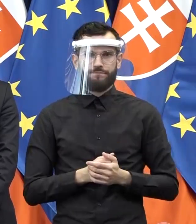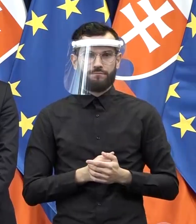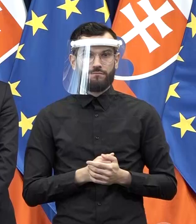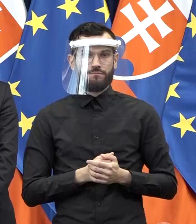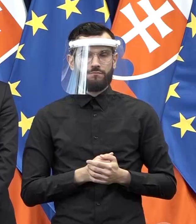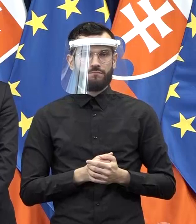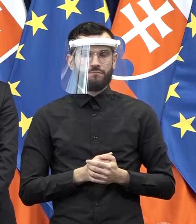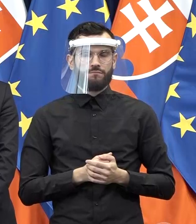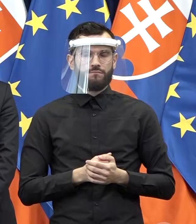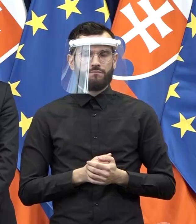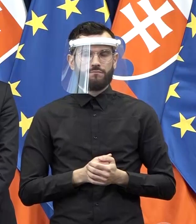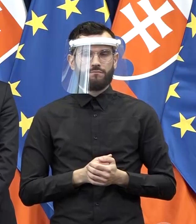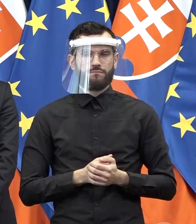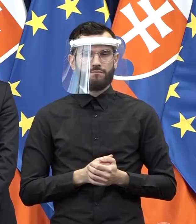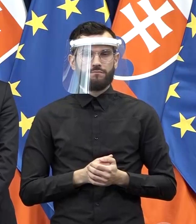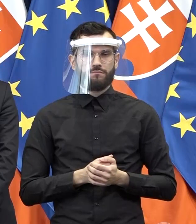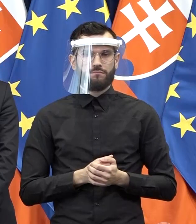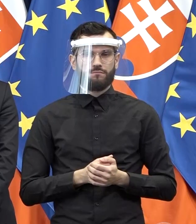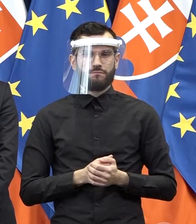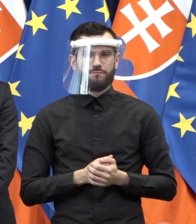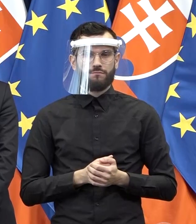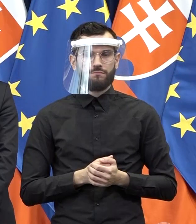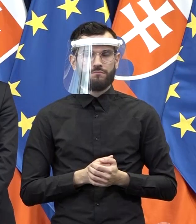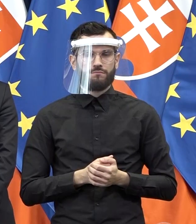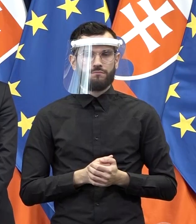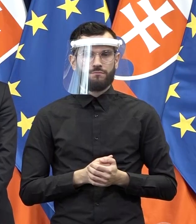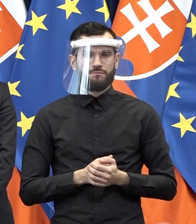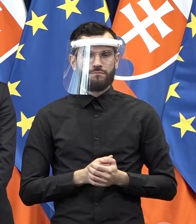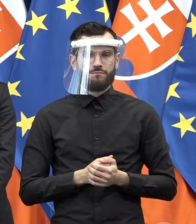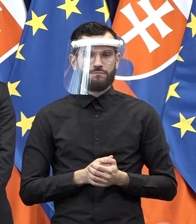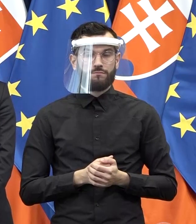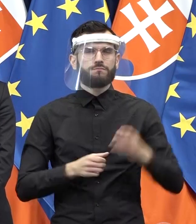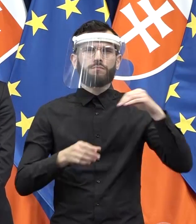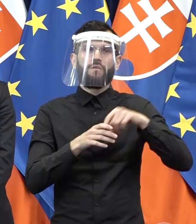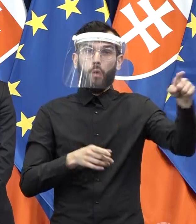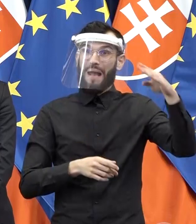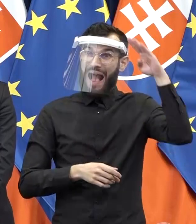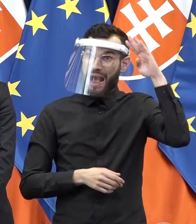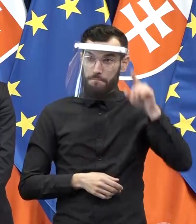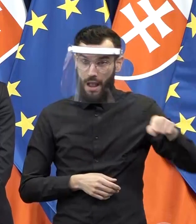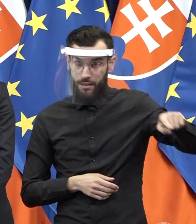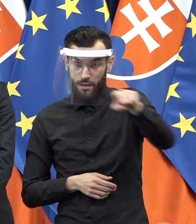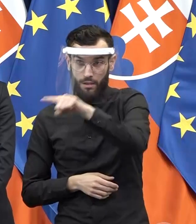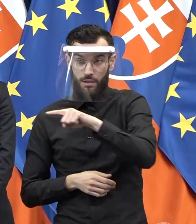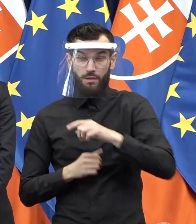príslušníkov armády, ktorých môžeme